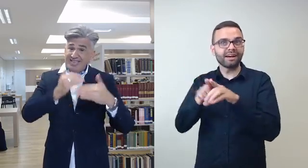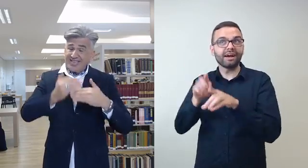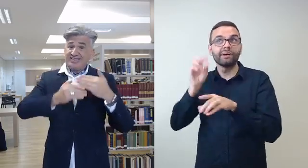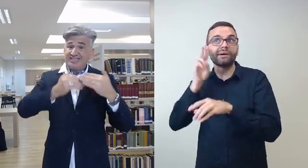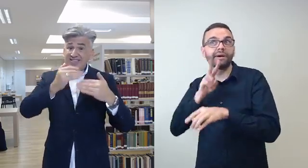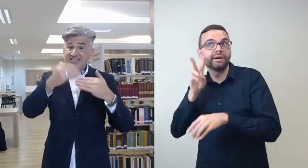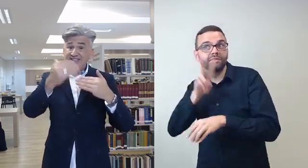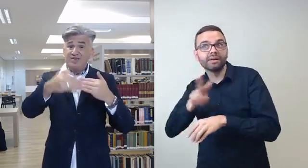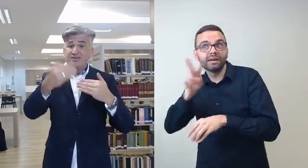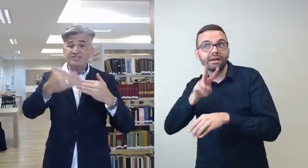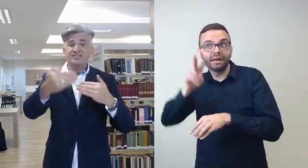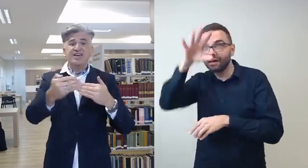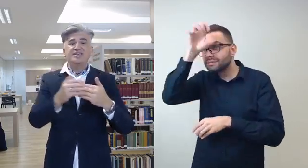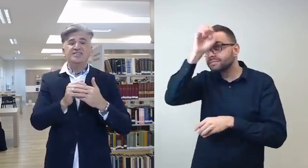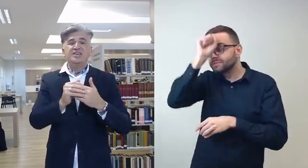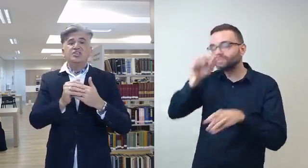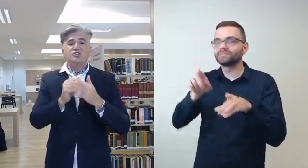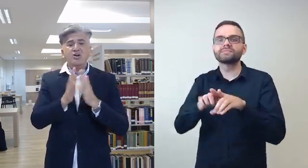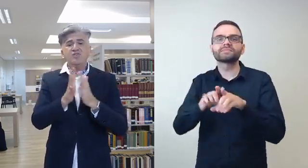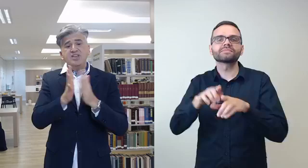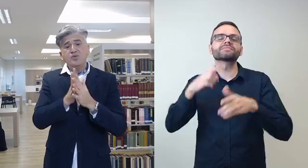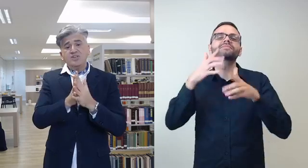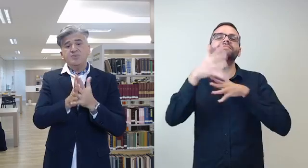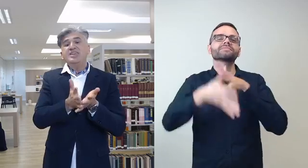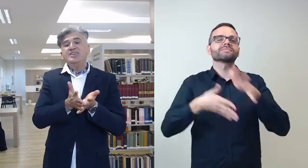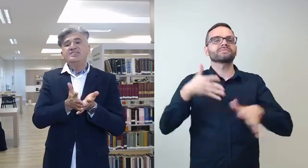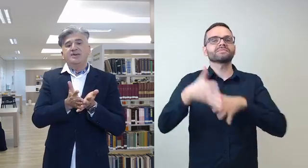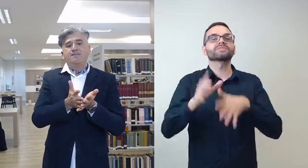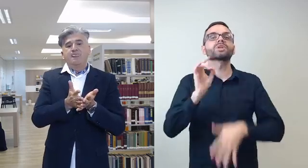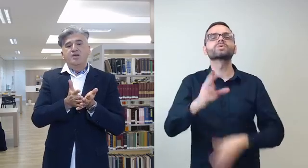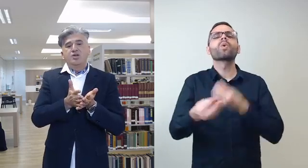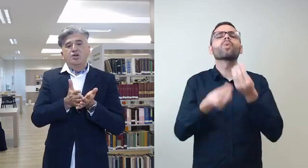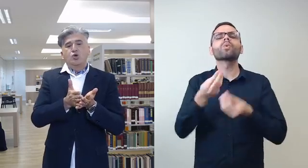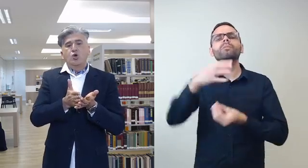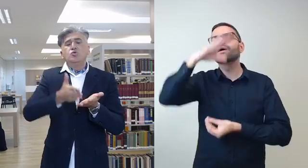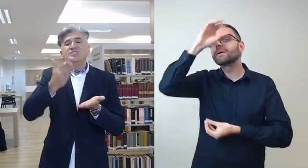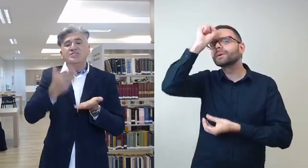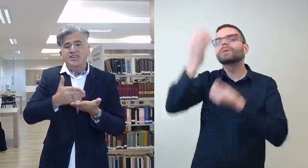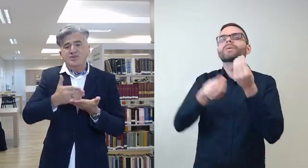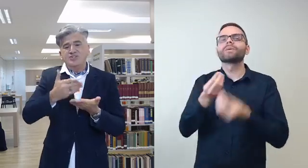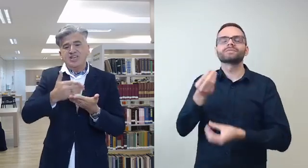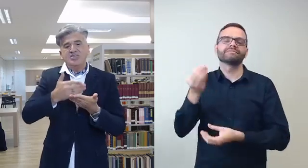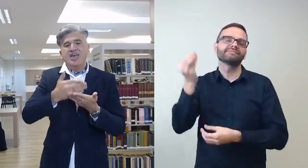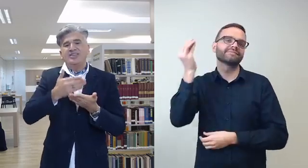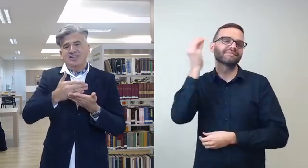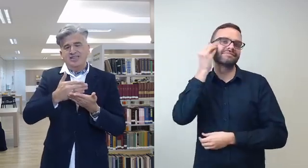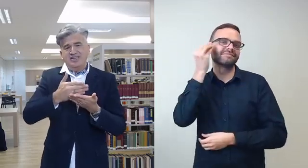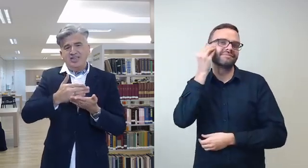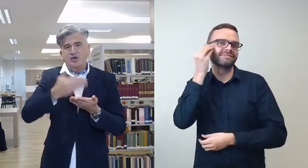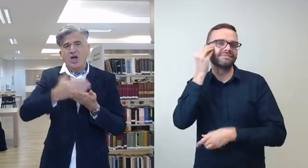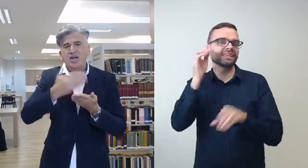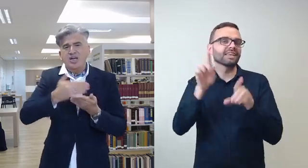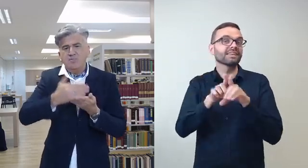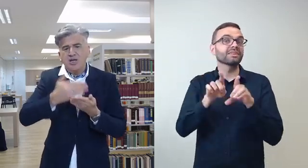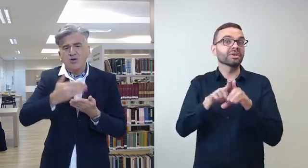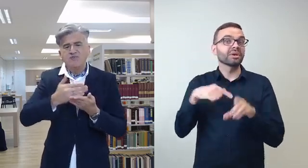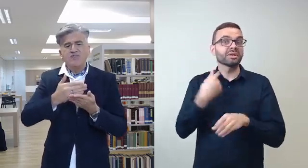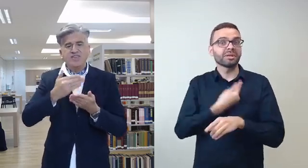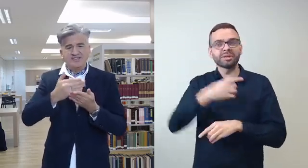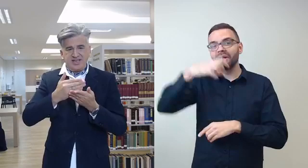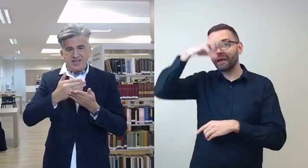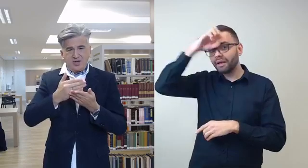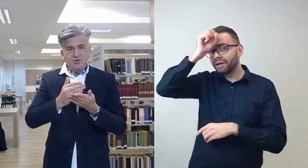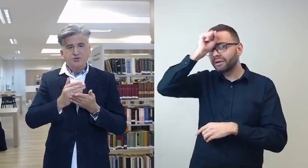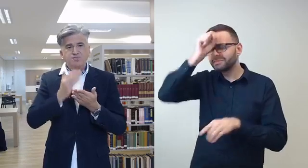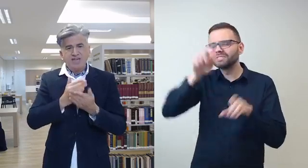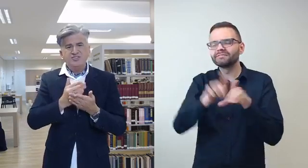essa riqueza das línguas de sinais só virão com a experiência, com os anos de caminhada e com a ampla